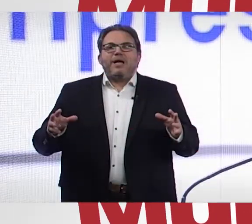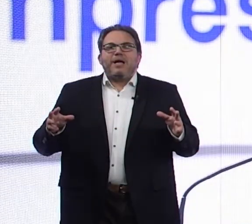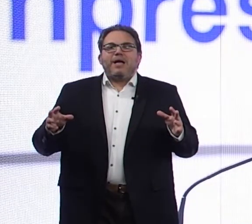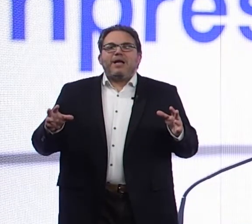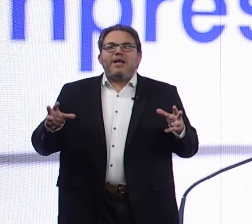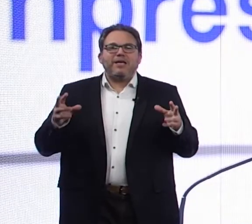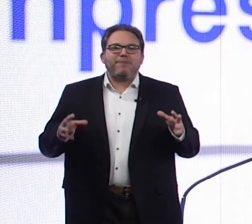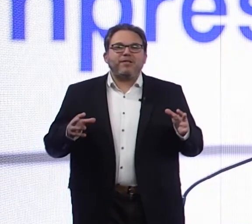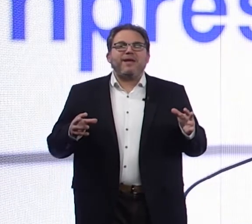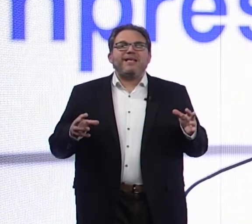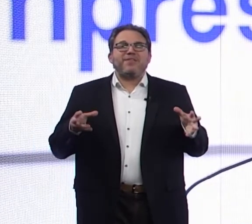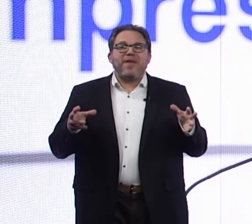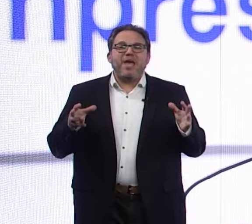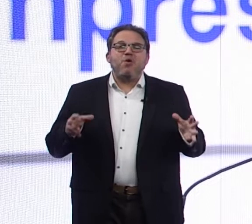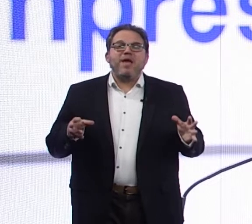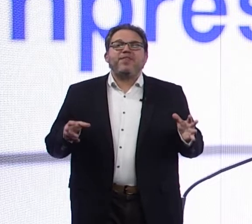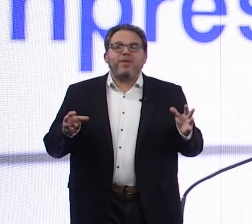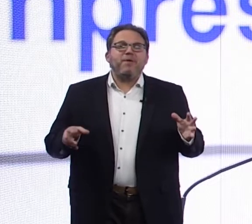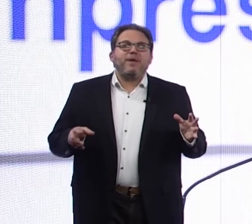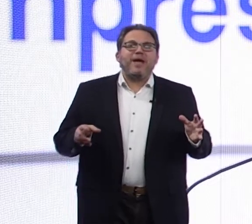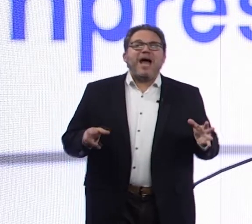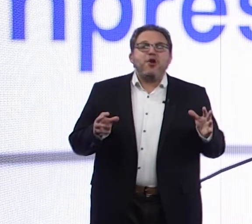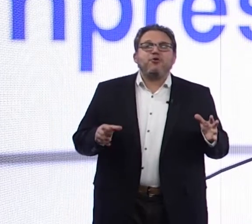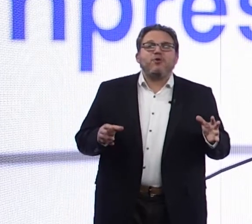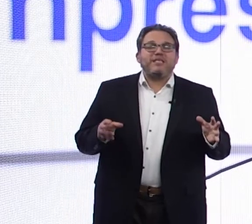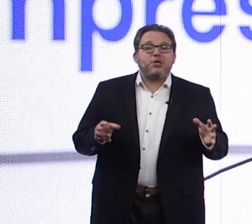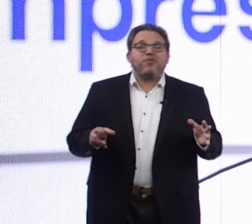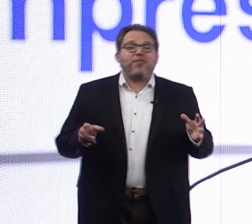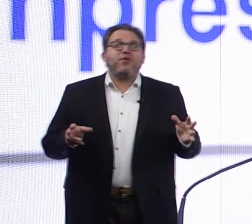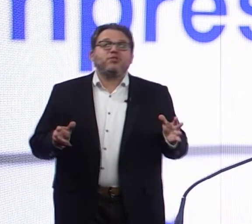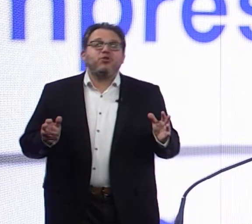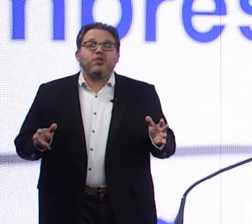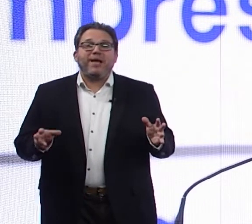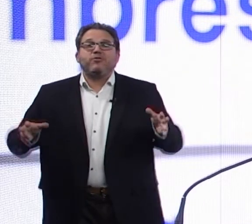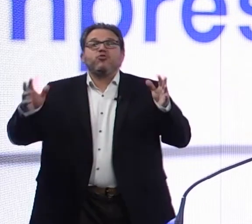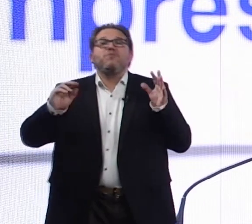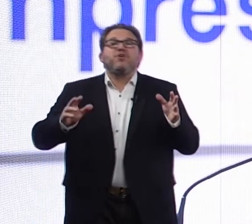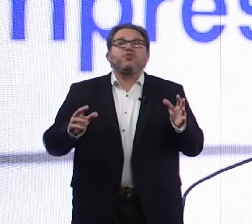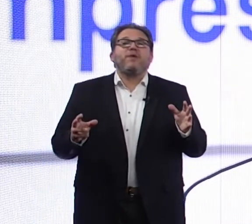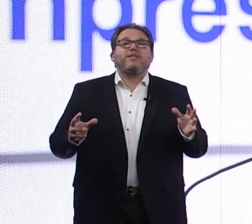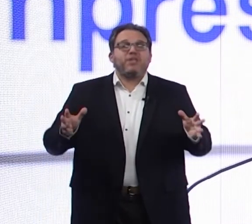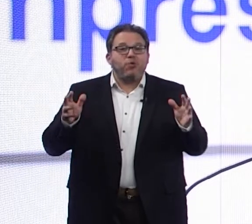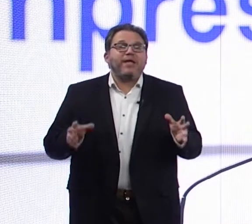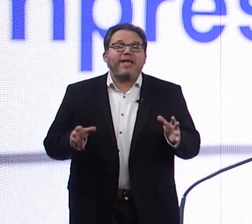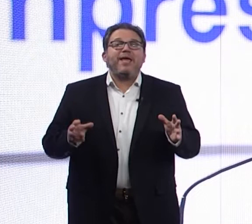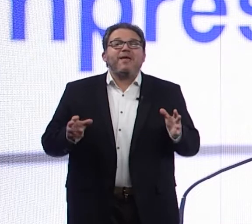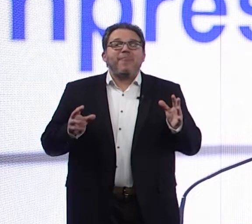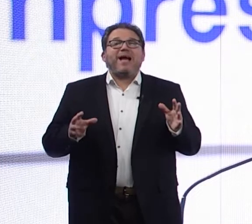las patronales ceoe y cepyme han roto las negociaciones con los sindicatos comisiones obreras y ugt de cara a